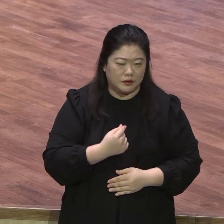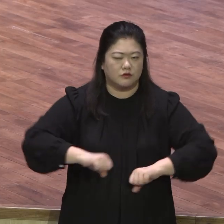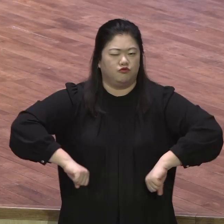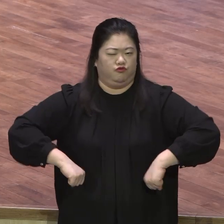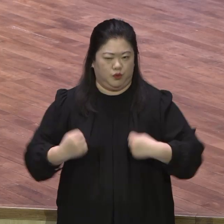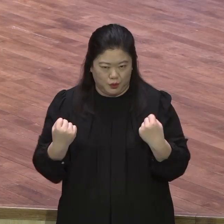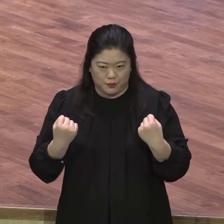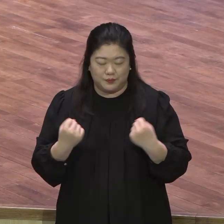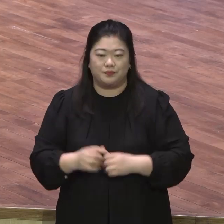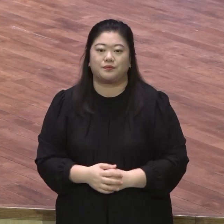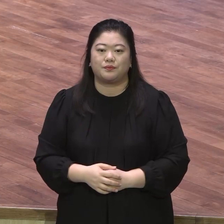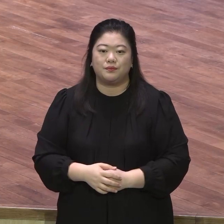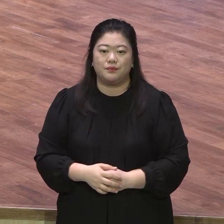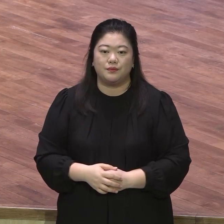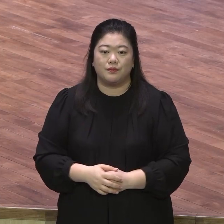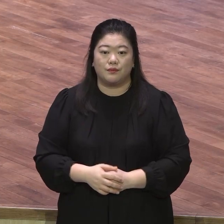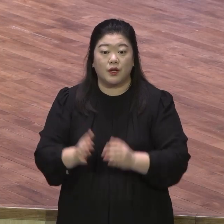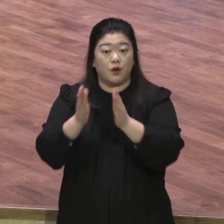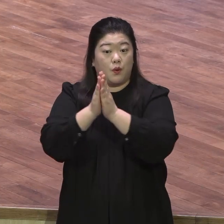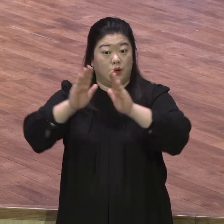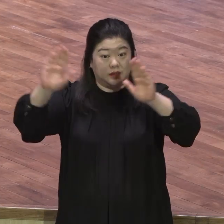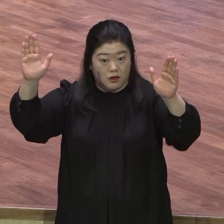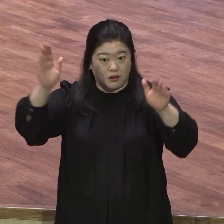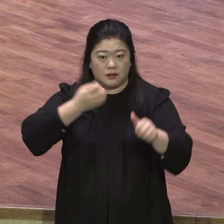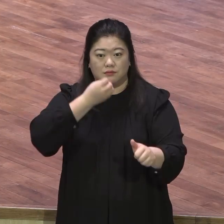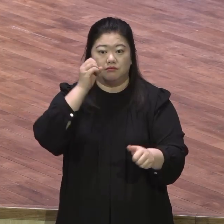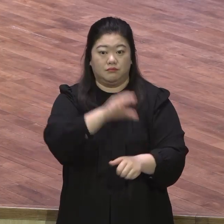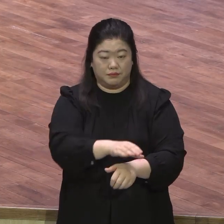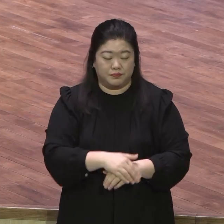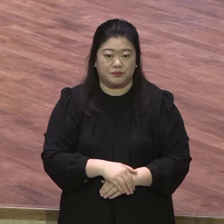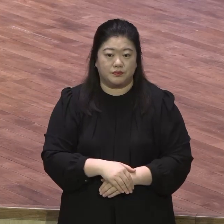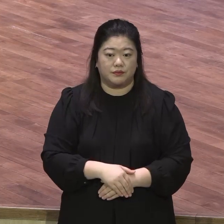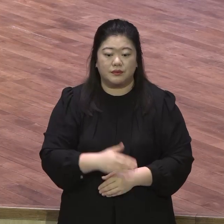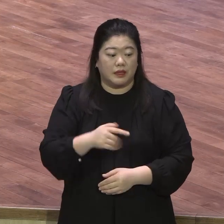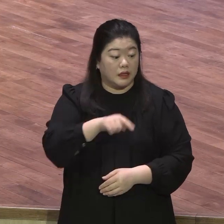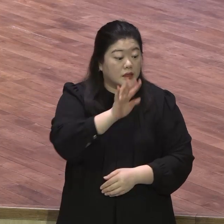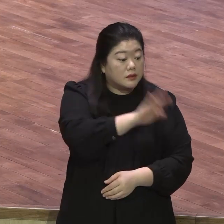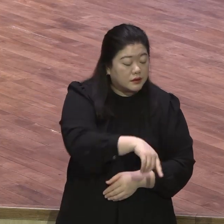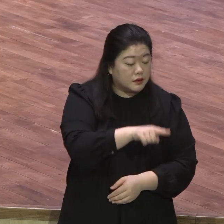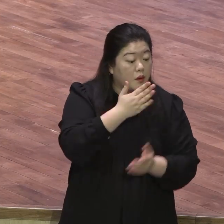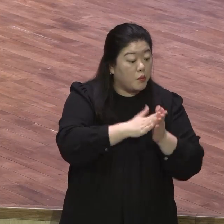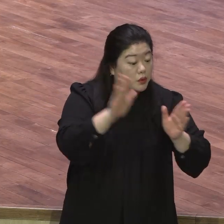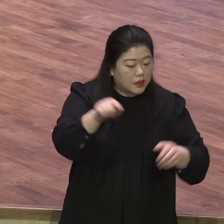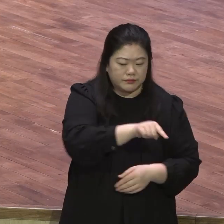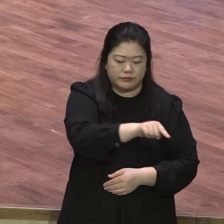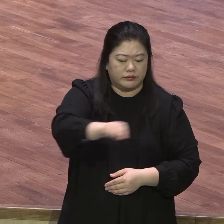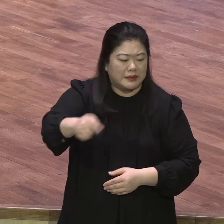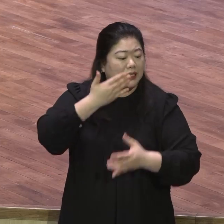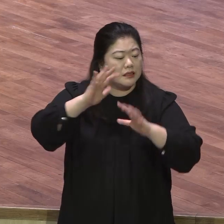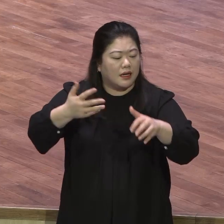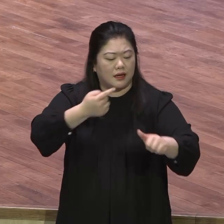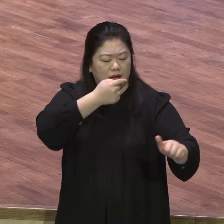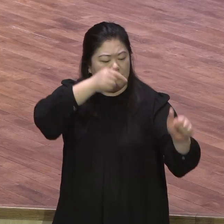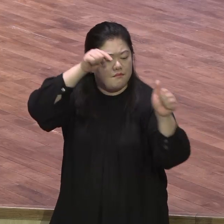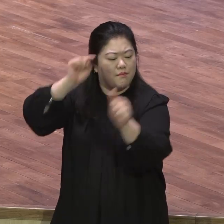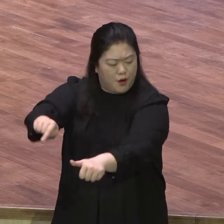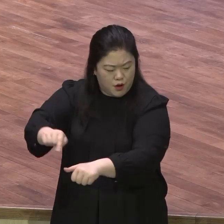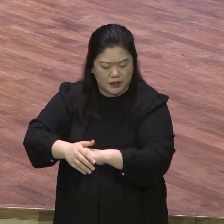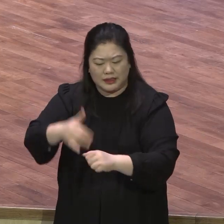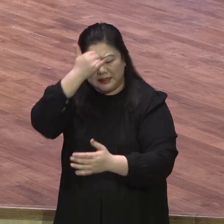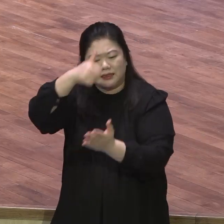여호와께서 모세에게 말씀하이러시되 이스라엘 자손에게 명령하여 내게 예물을 가져오라 하고